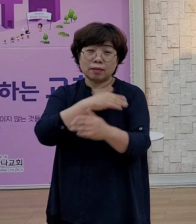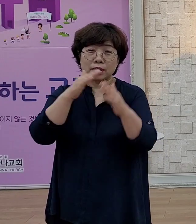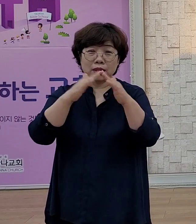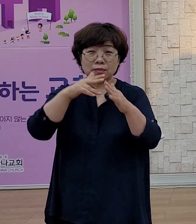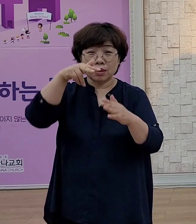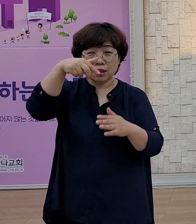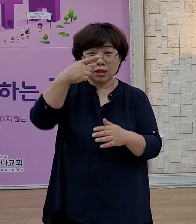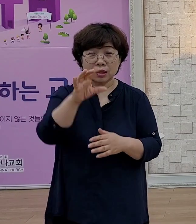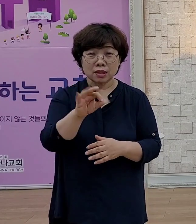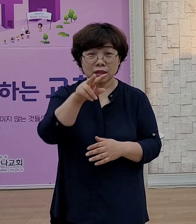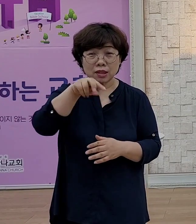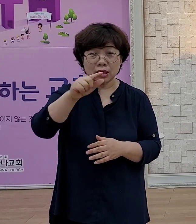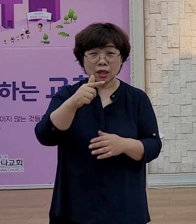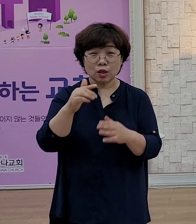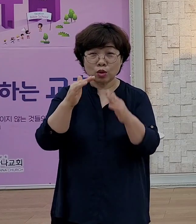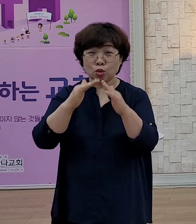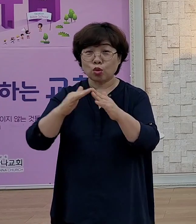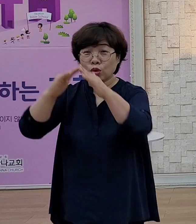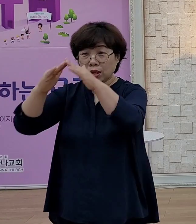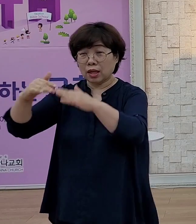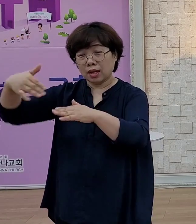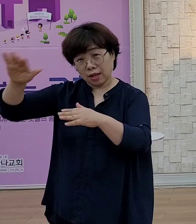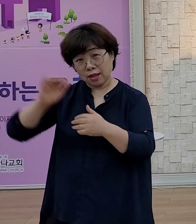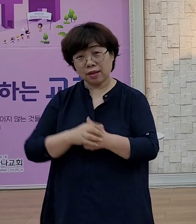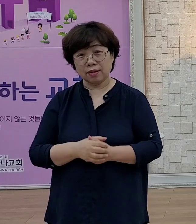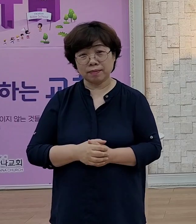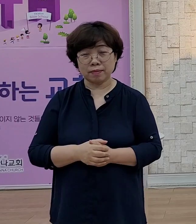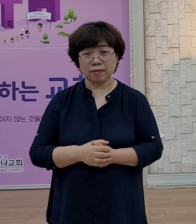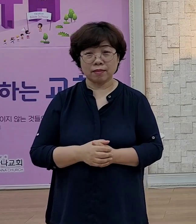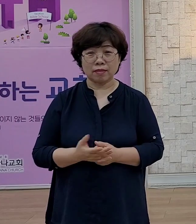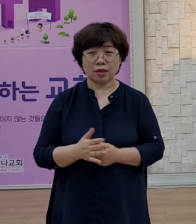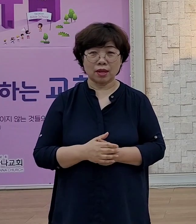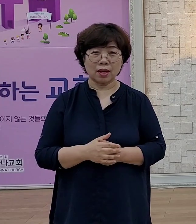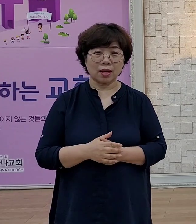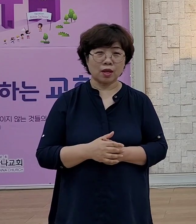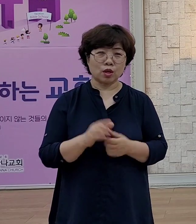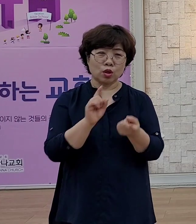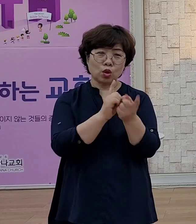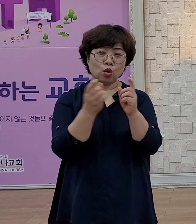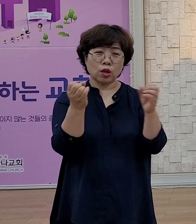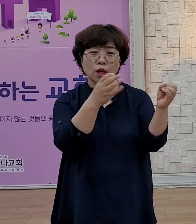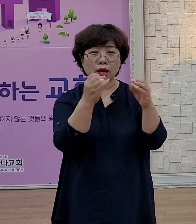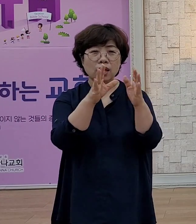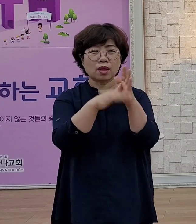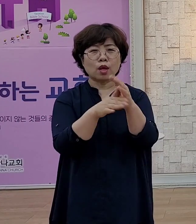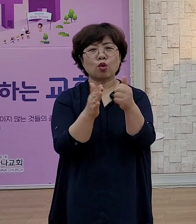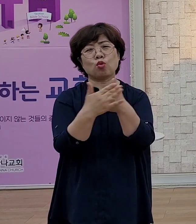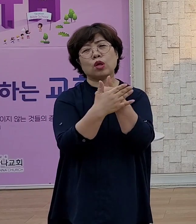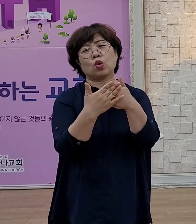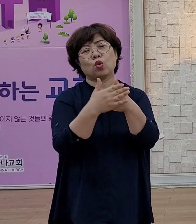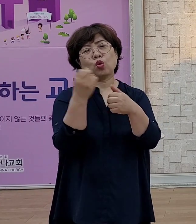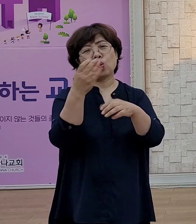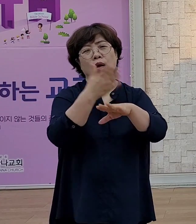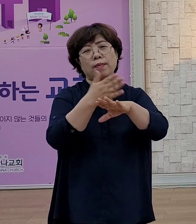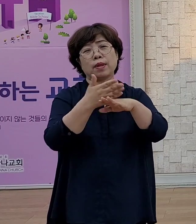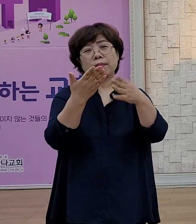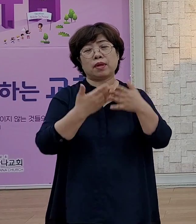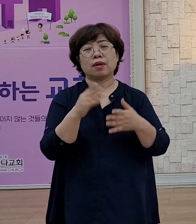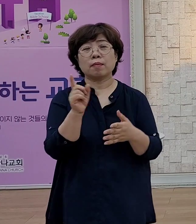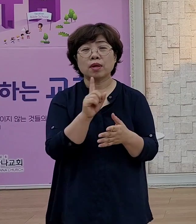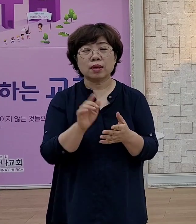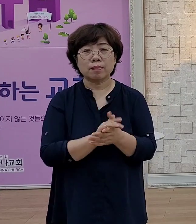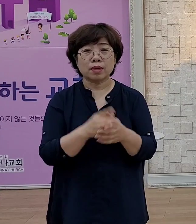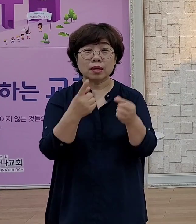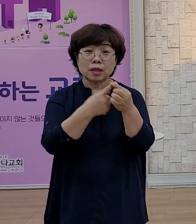참 그 집사님의 말씀 가운데 참 위로가 되기도 하고 감사가 되기도 했는데, 어떤 말씀을 했냐면,